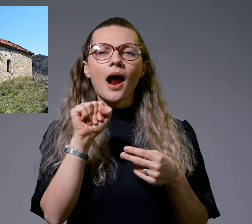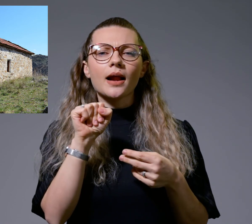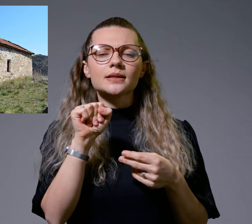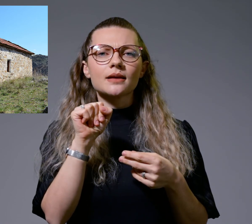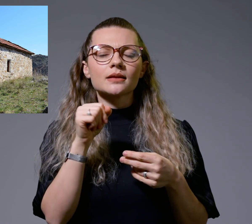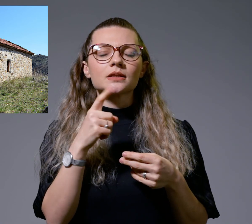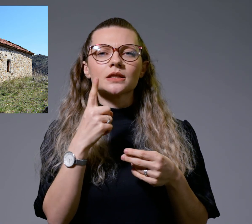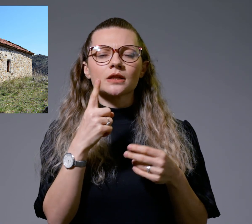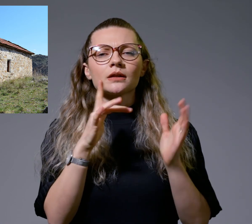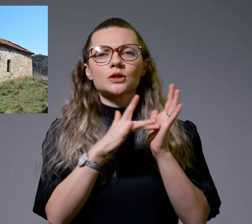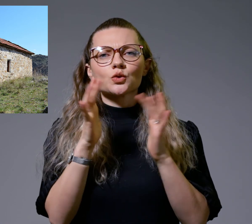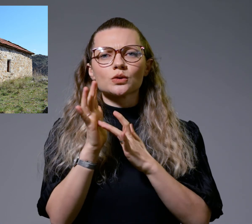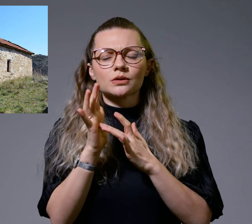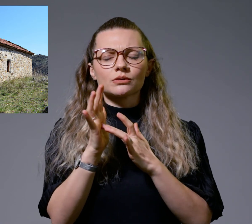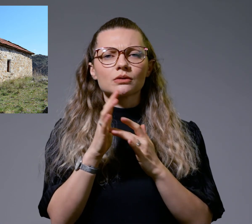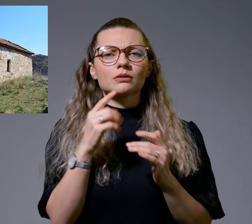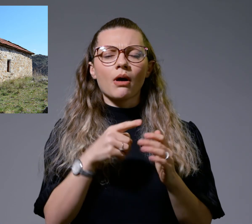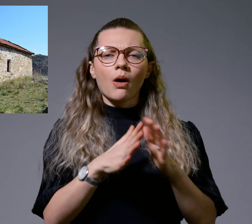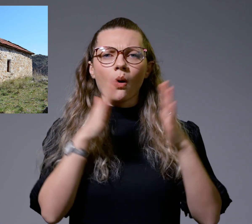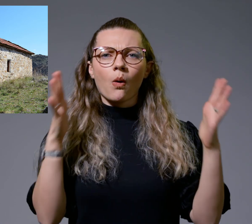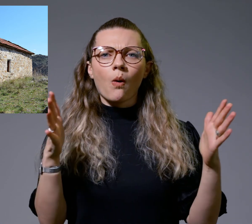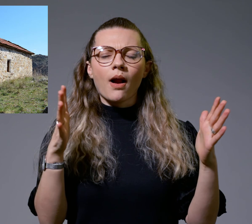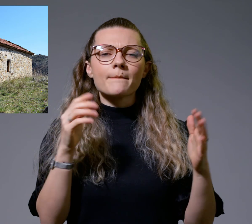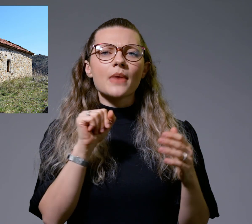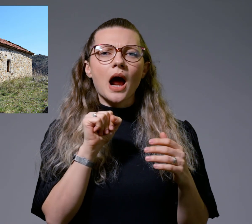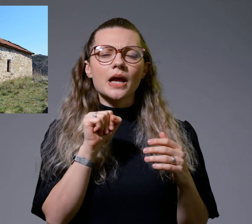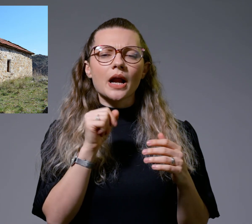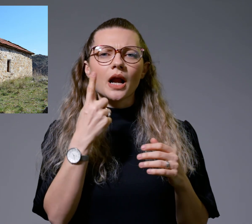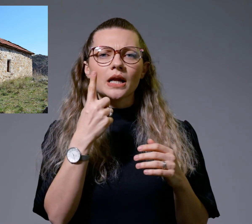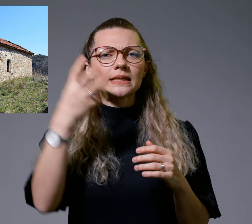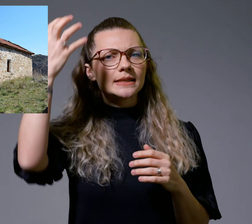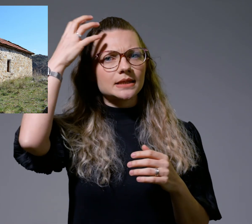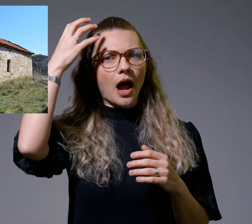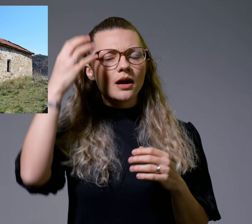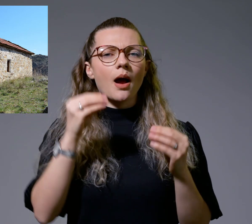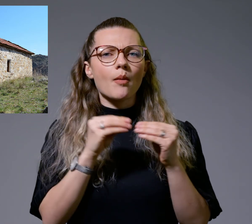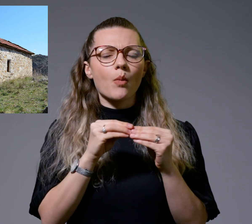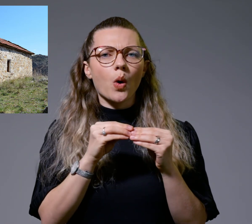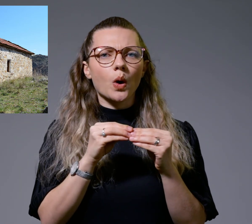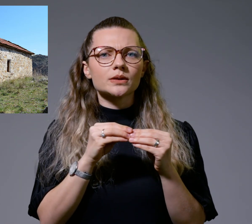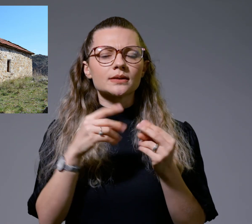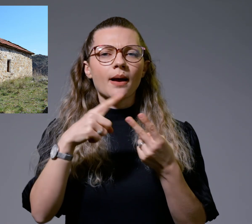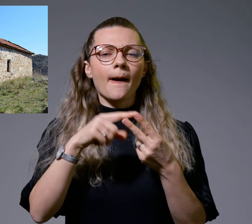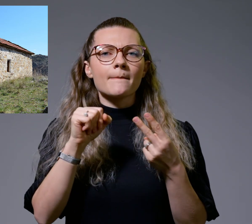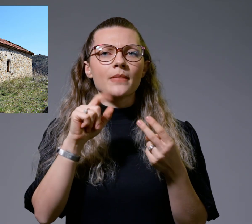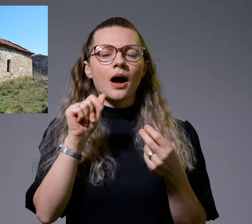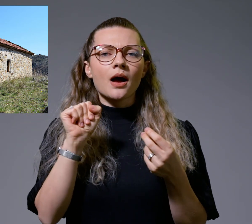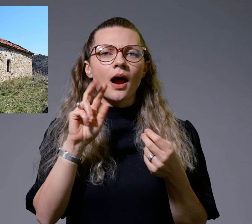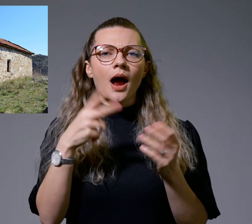Исус Христос, голем архиереј и цар и Богородица Параклиса,